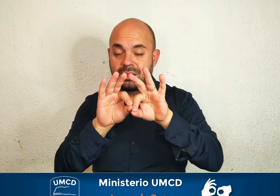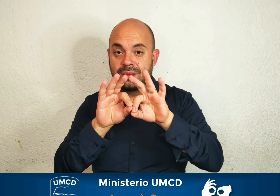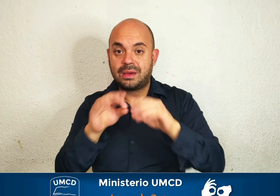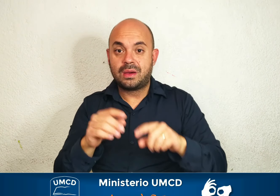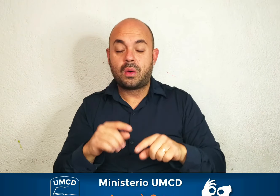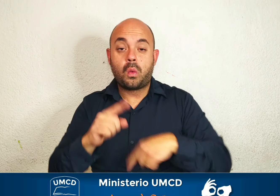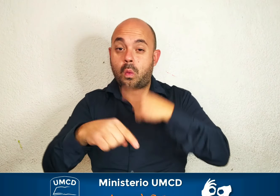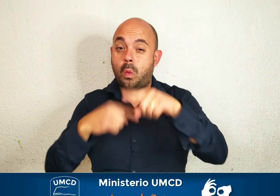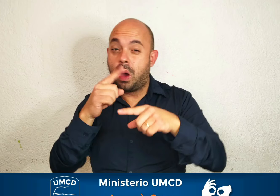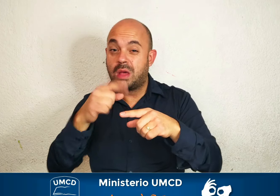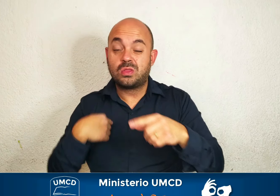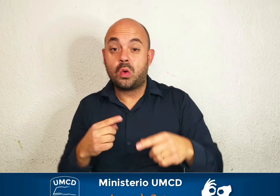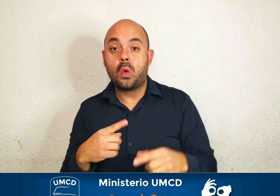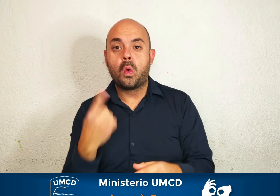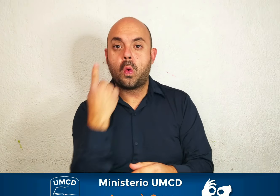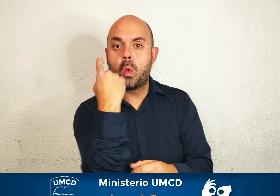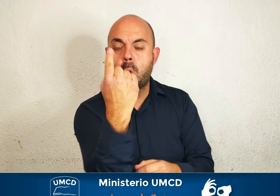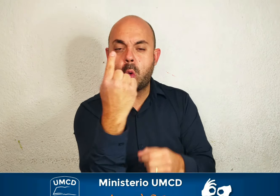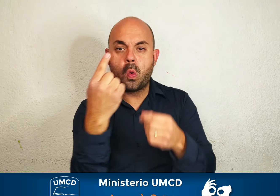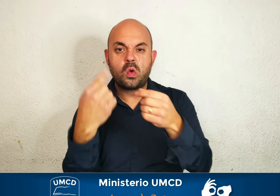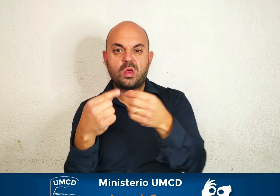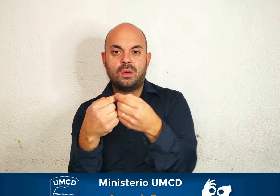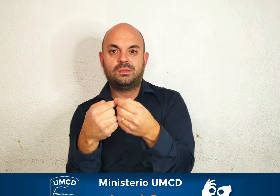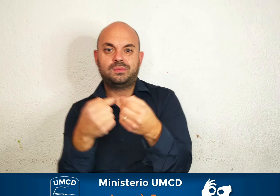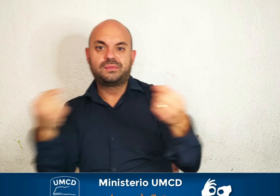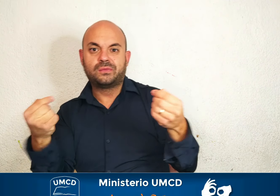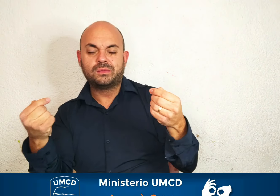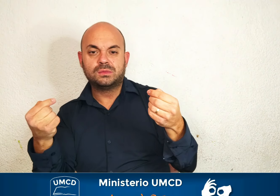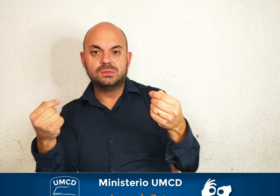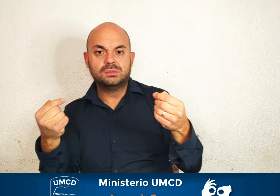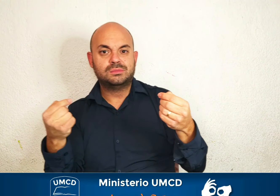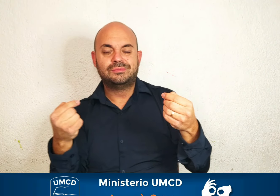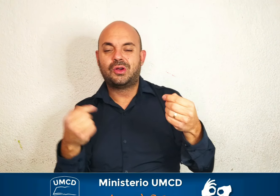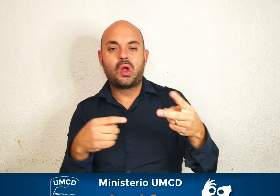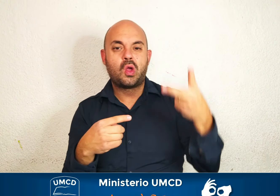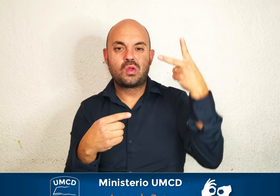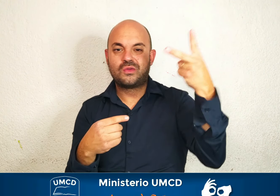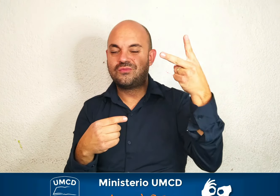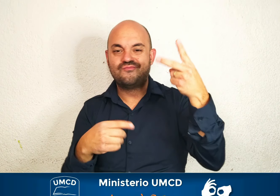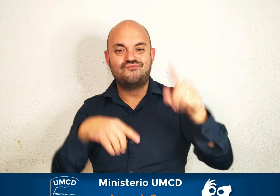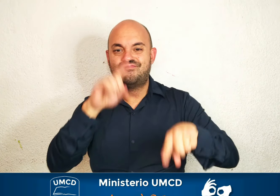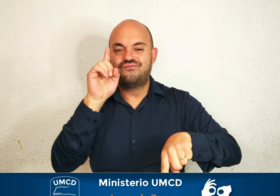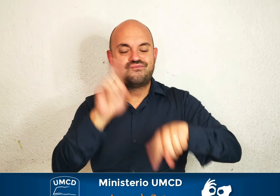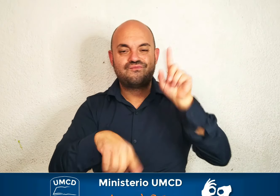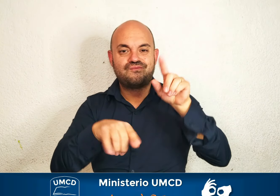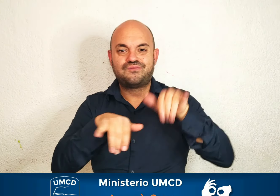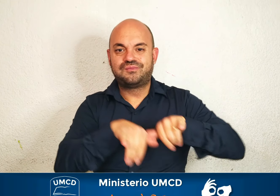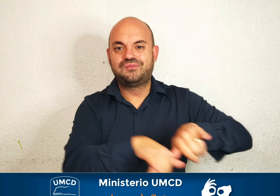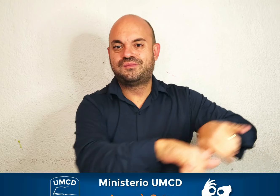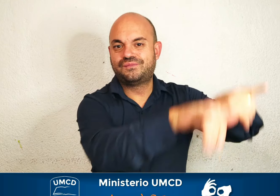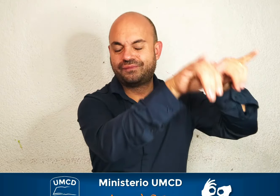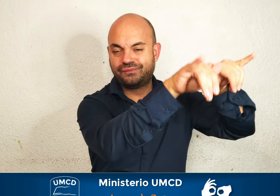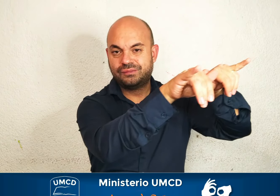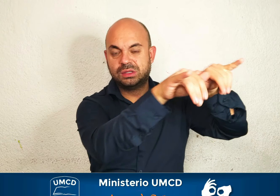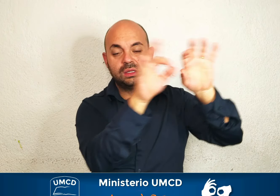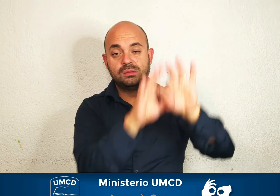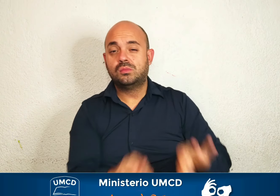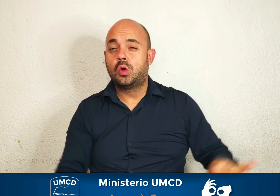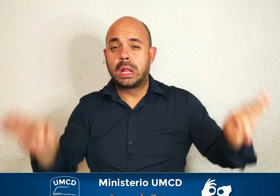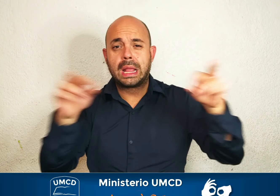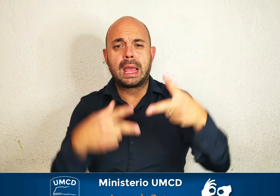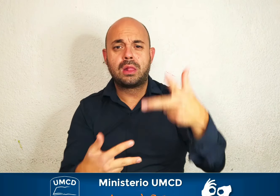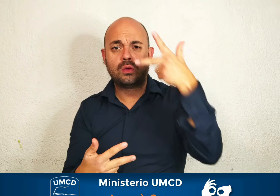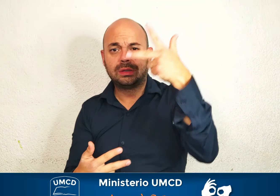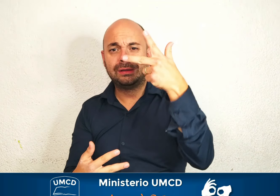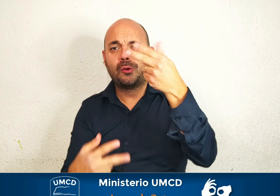porque no pueden estar separados el uno del otro. El amar a Dios implica que yo